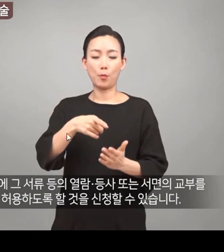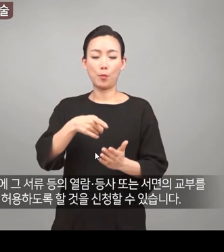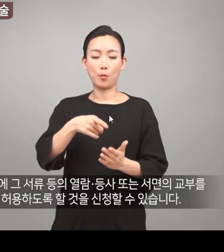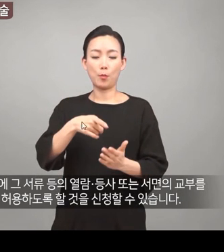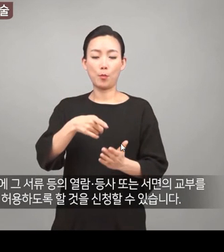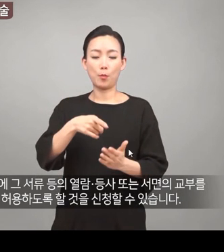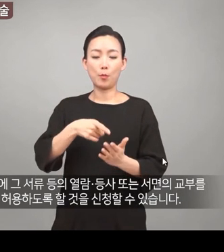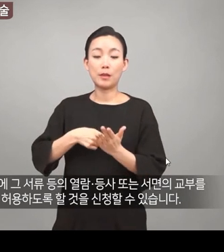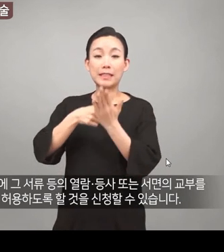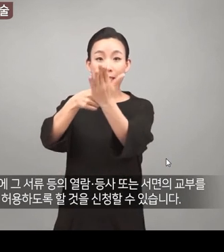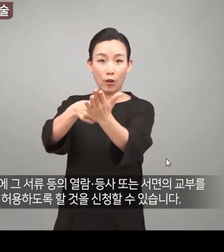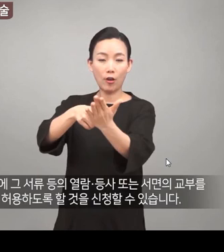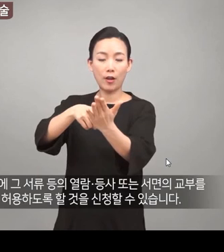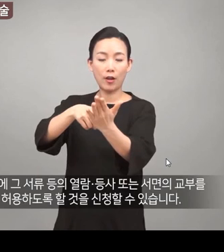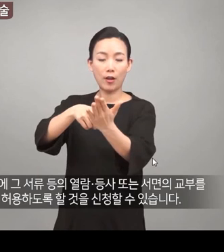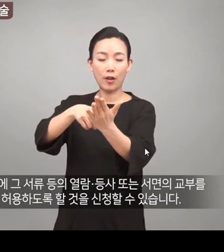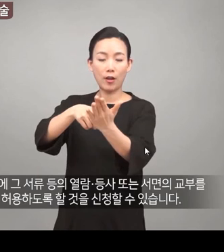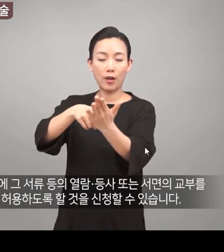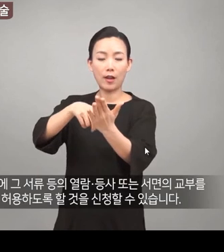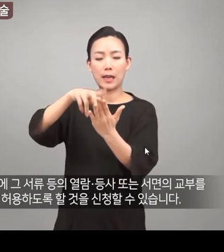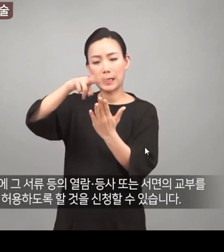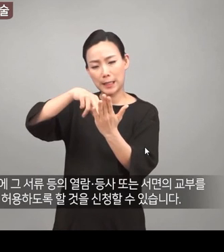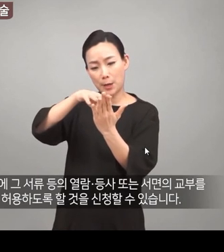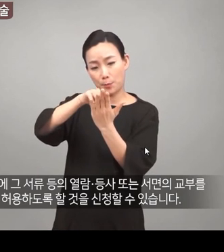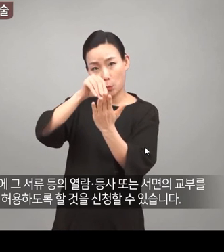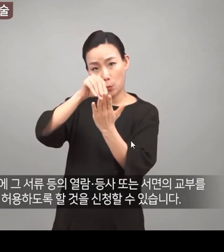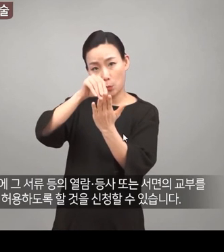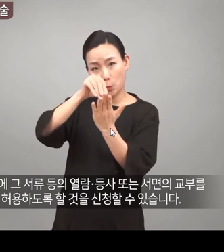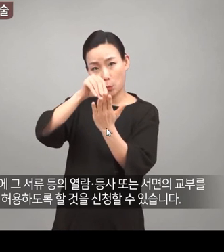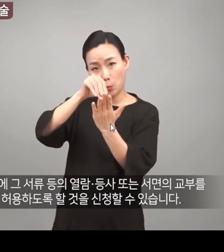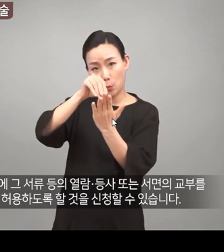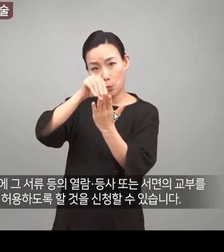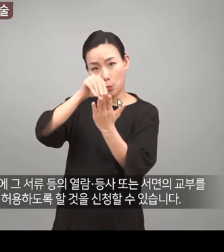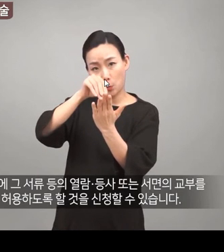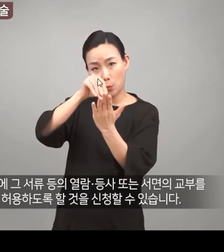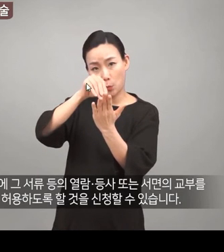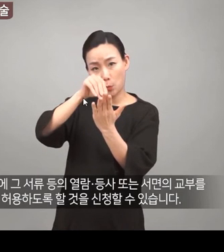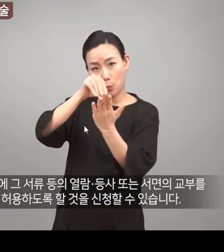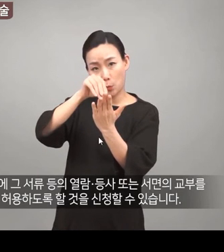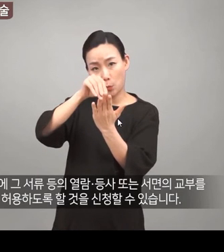여기 법원 설정됐단 말이에요. 그러면은 신청을 하는데